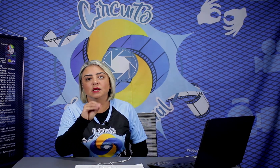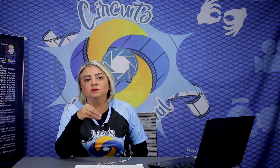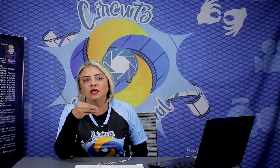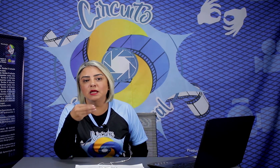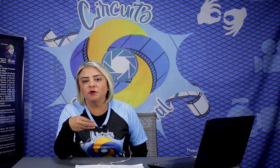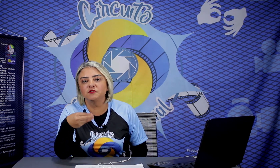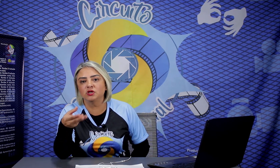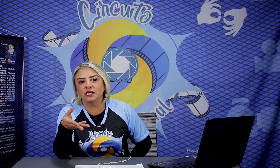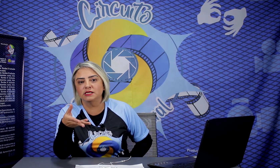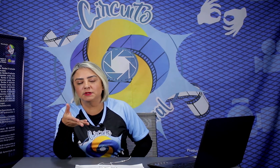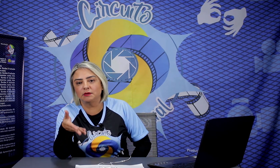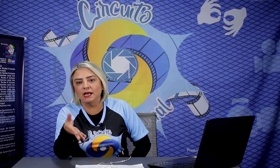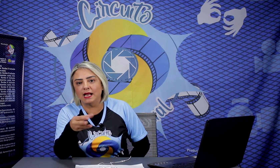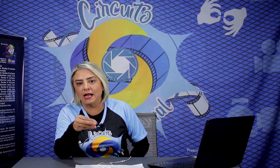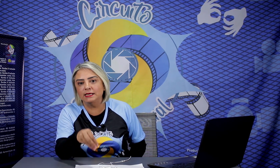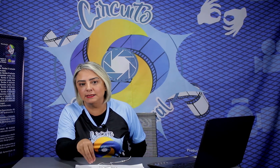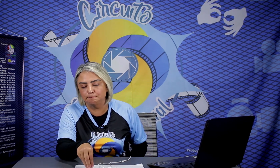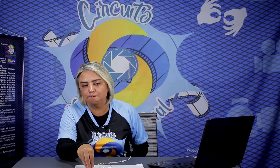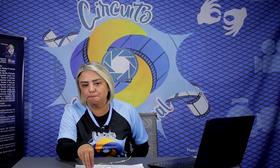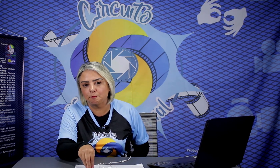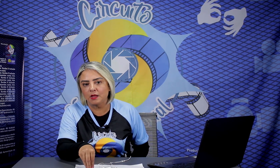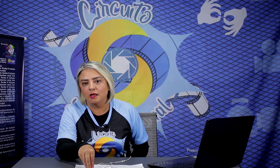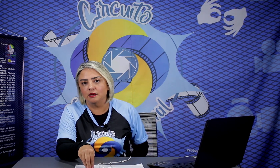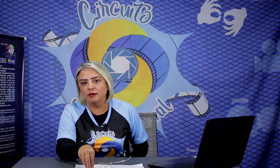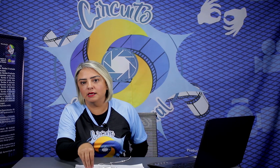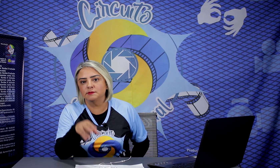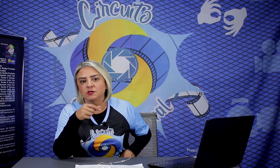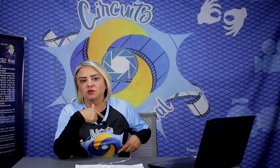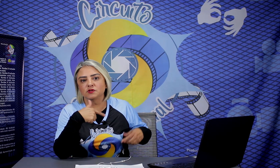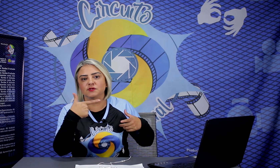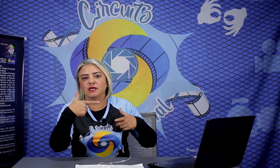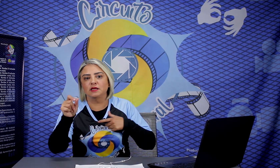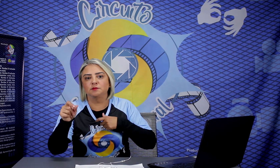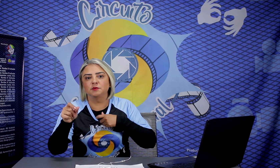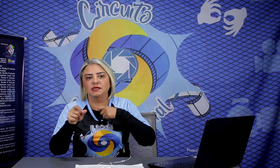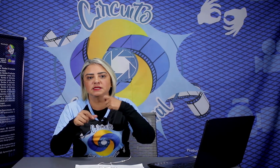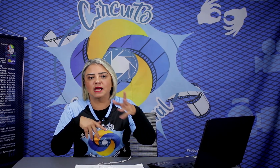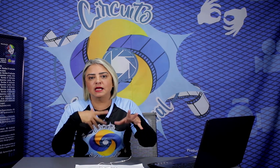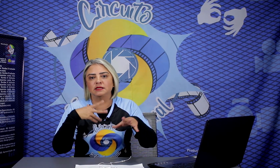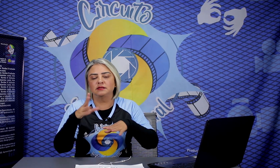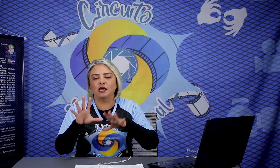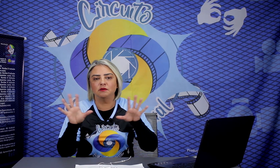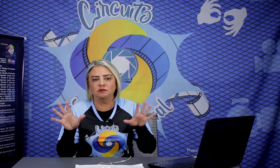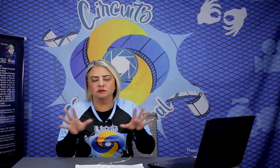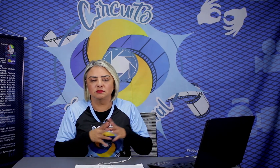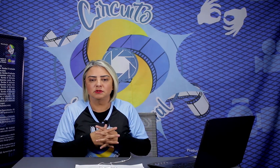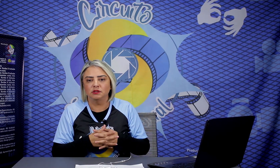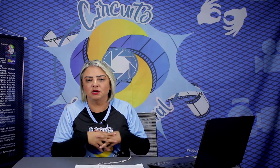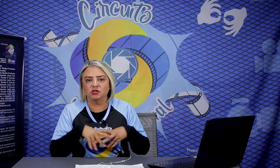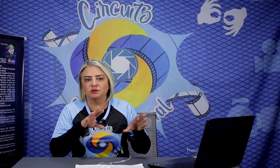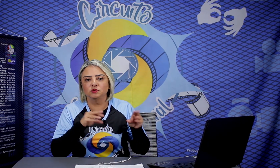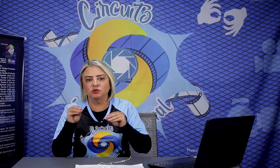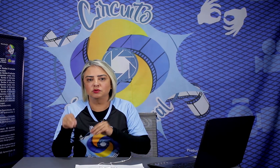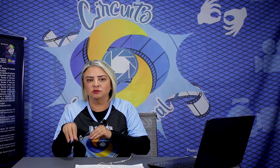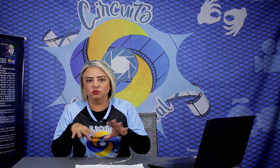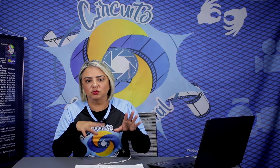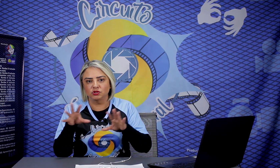tem profissionais para trabalhar ali. Né? As pessoas saíram para o mestrado e tal. Eu acho que mudou